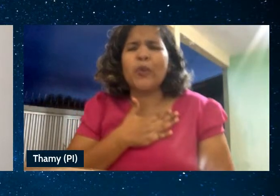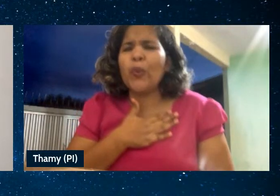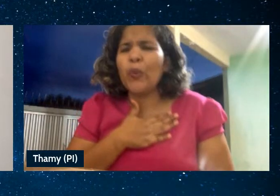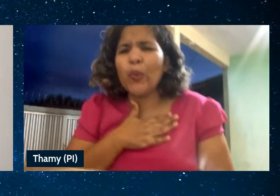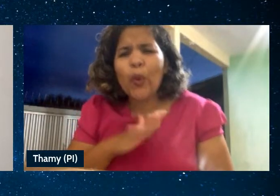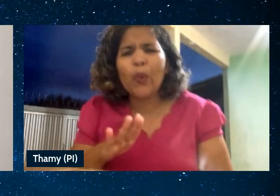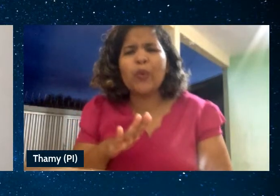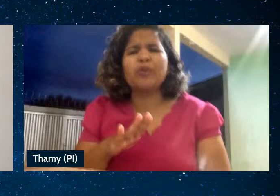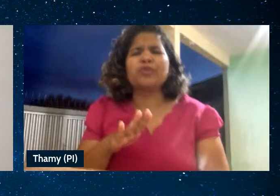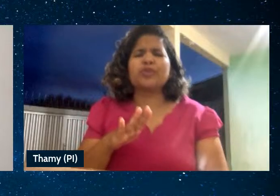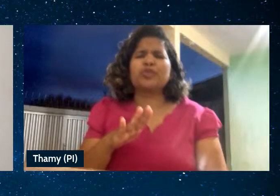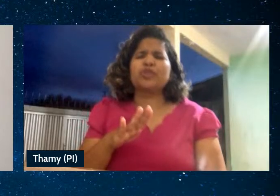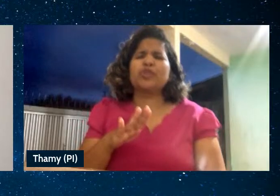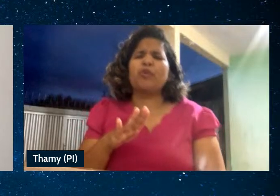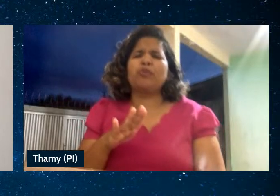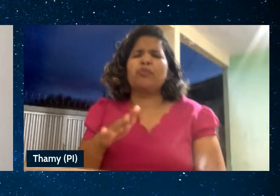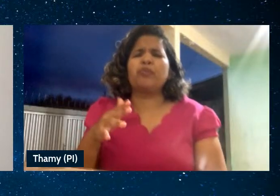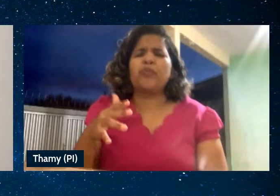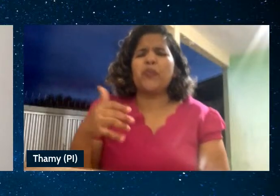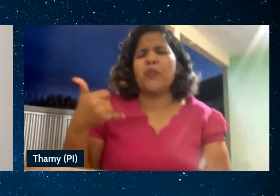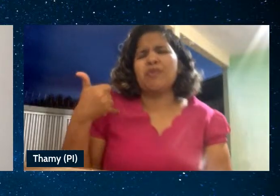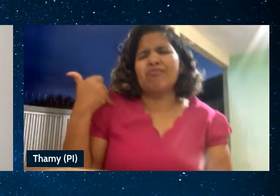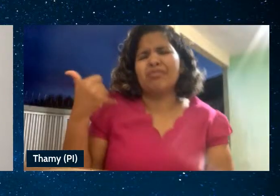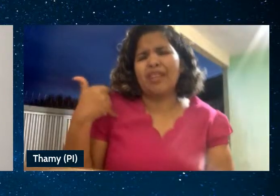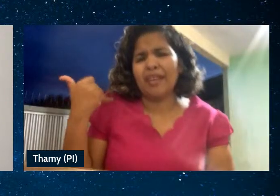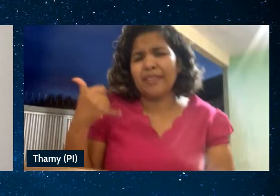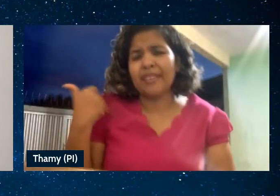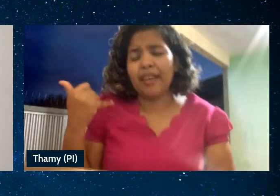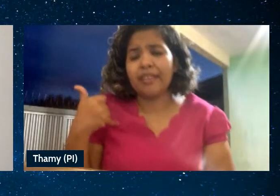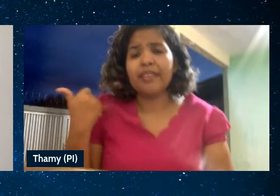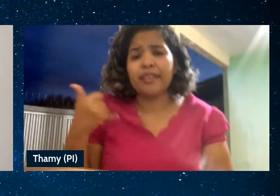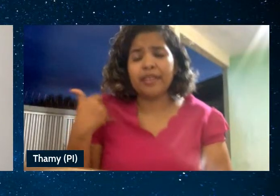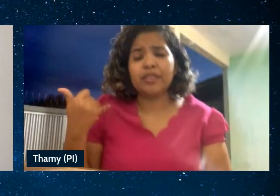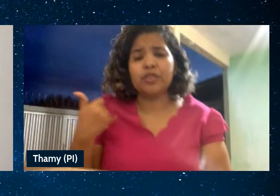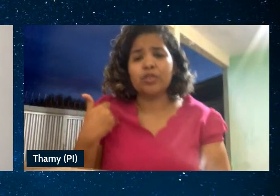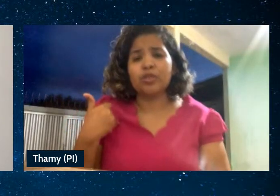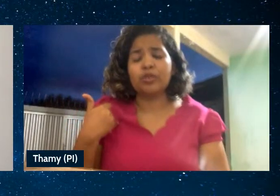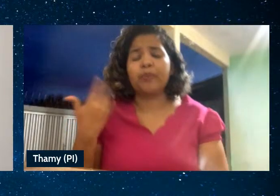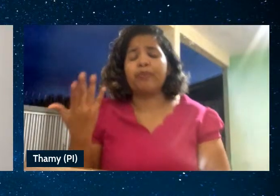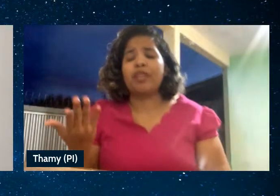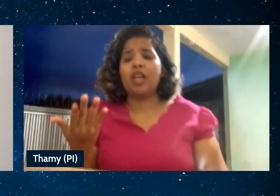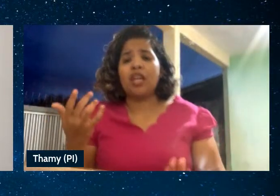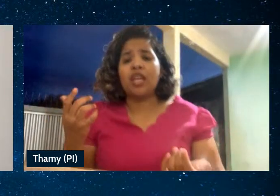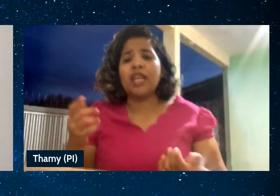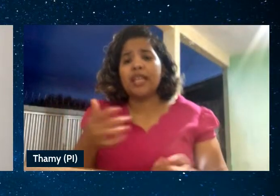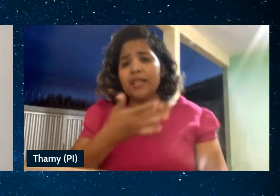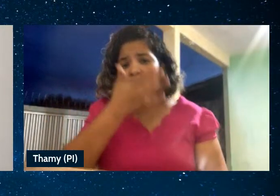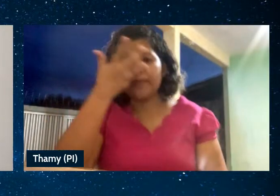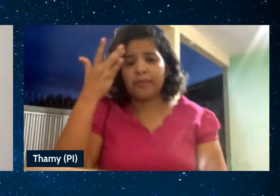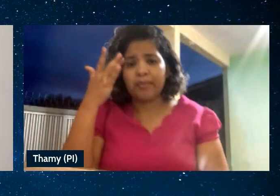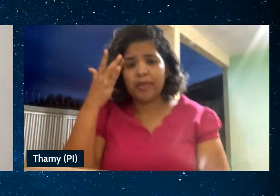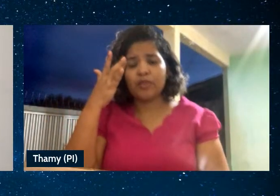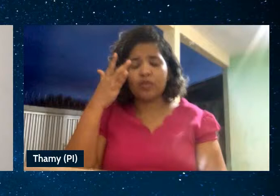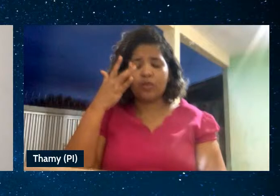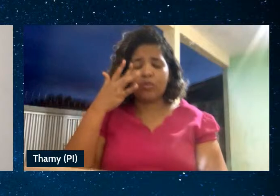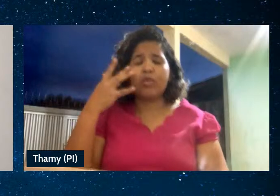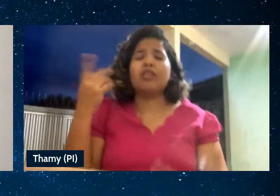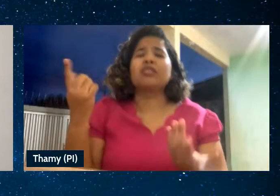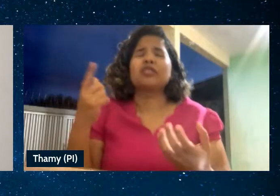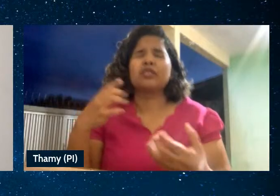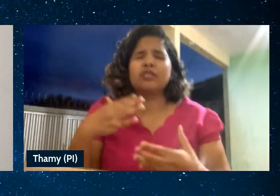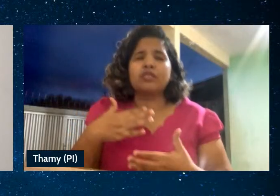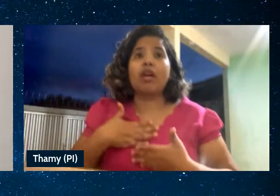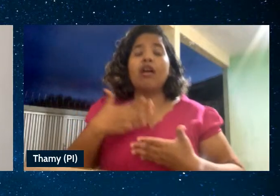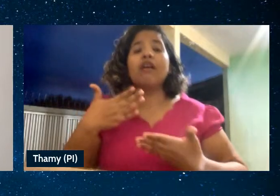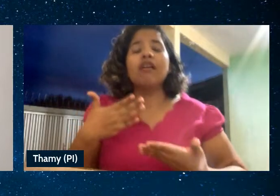processo de de idade que se avança que elas possam se despertar para